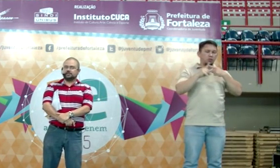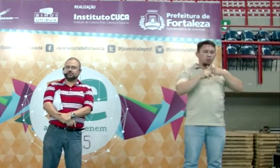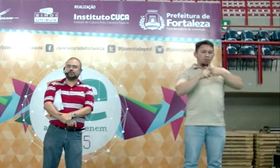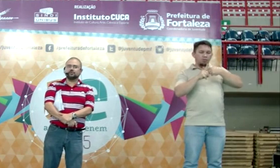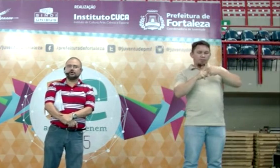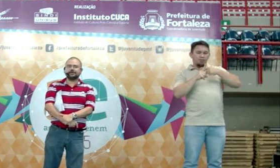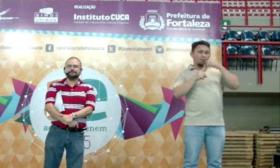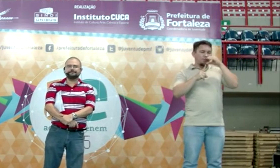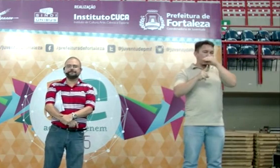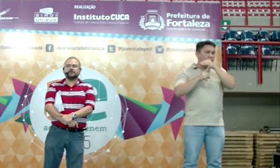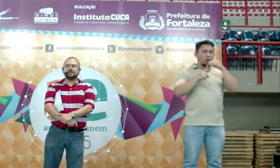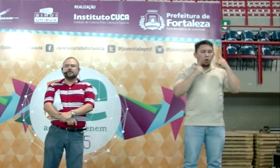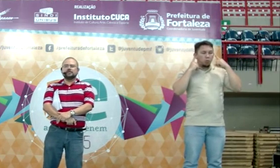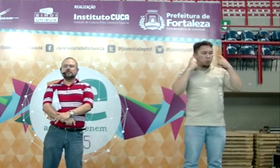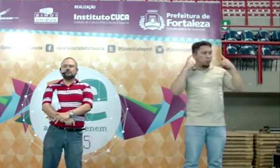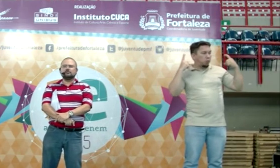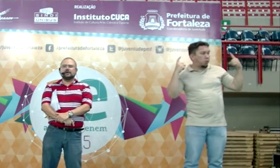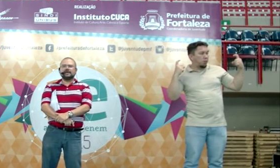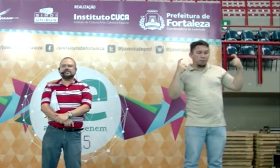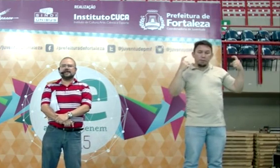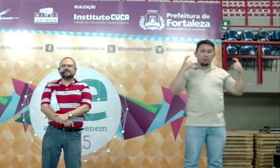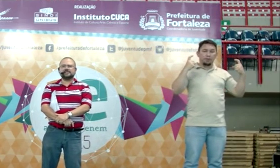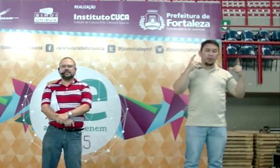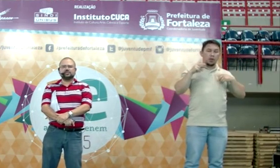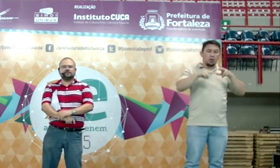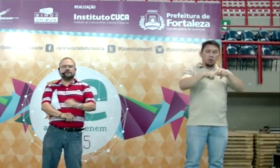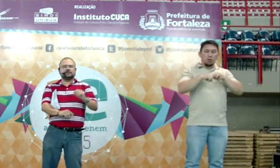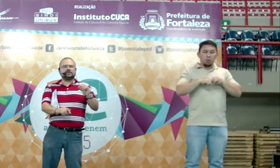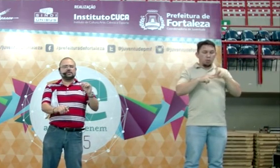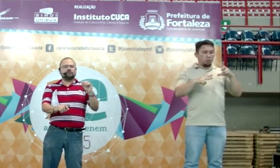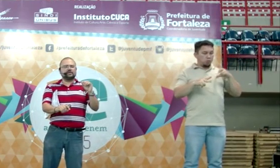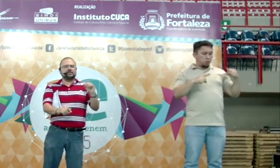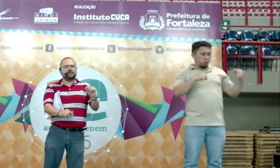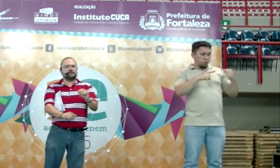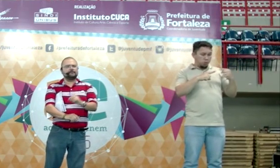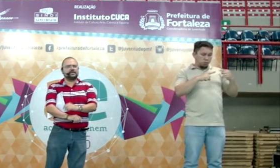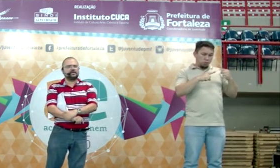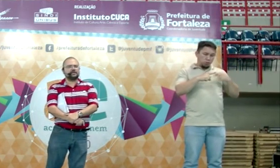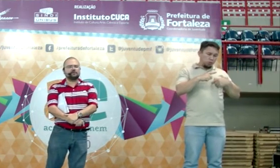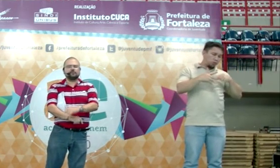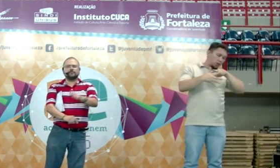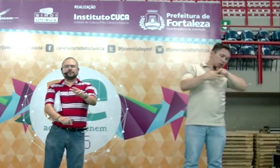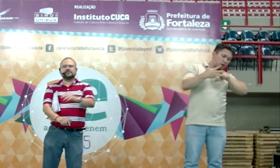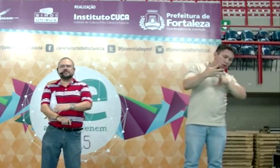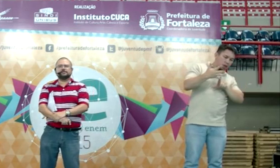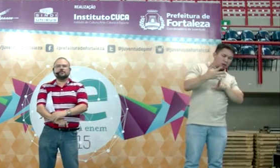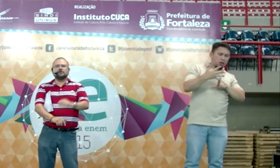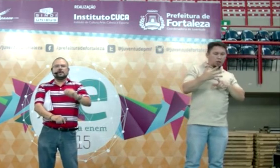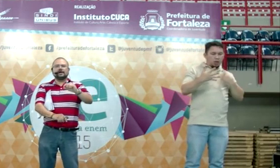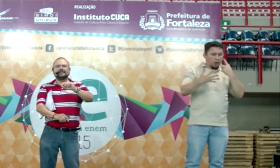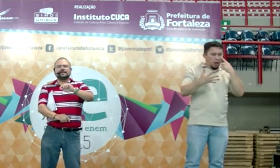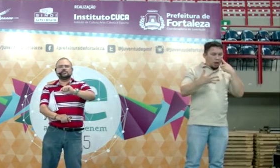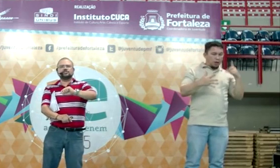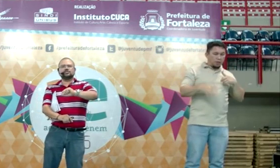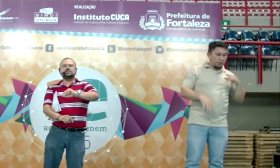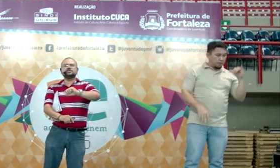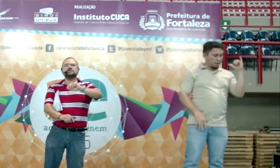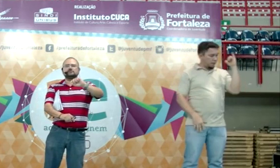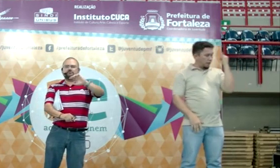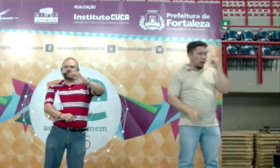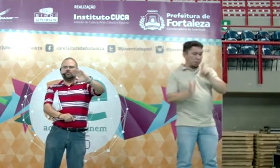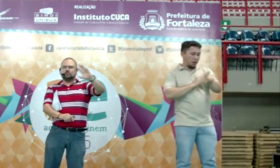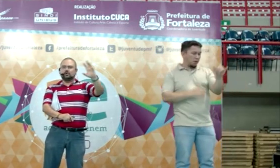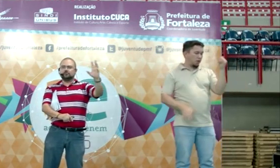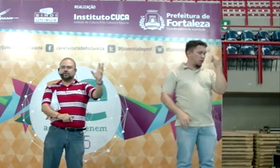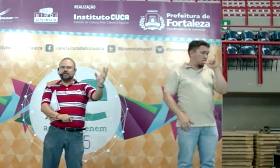térmica, energia sonora. Então, essa assertiva que o Enem aplica, como por exemplo, a